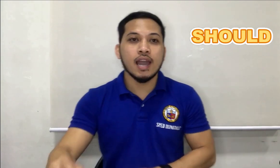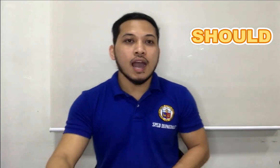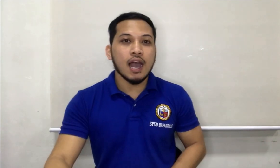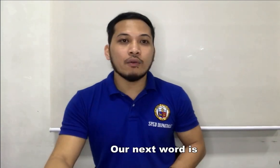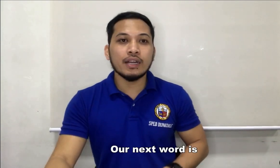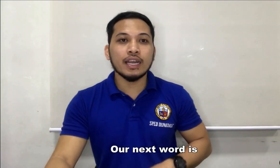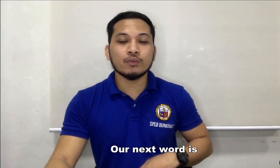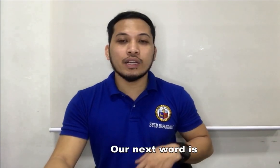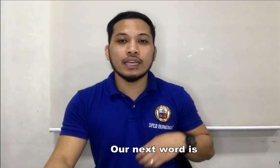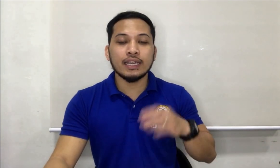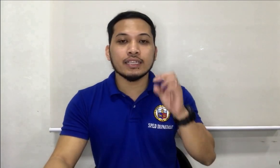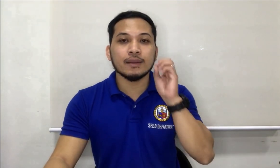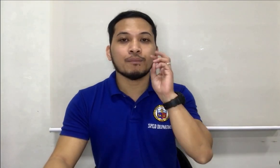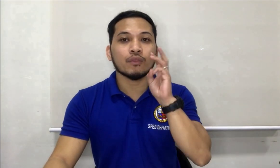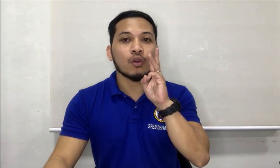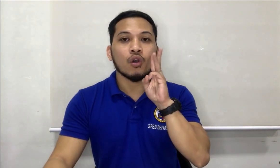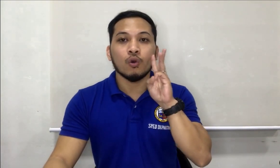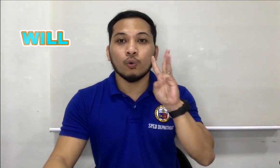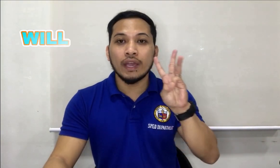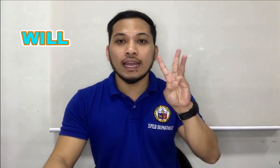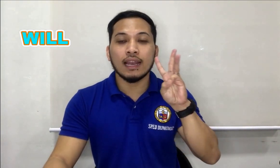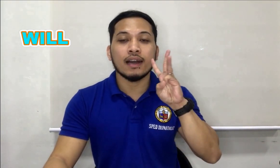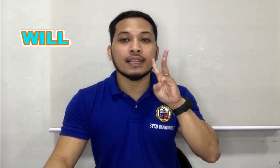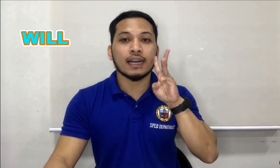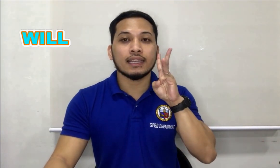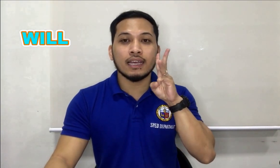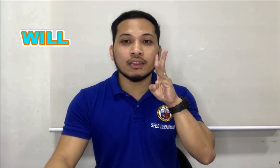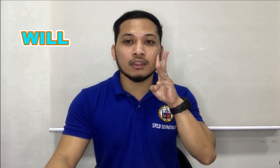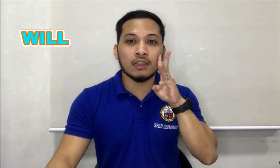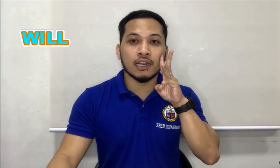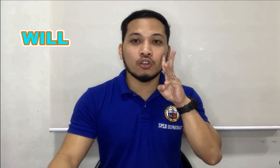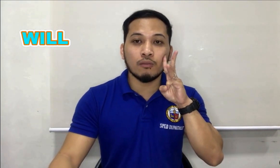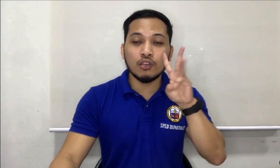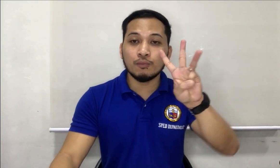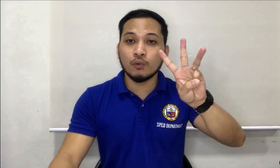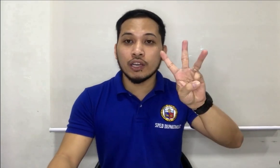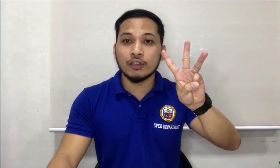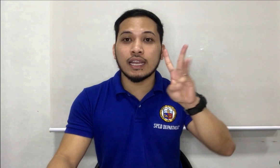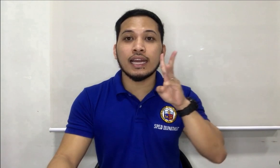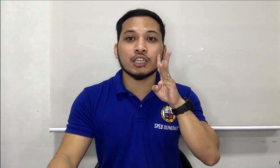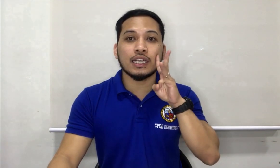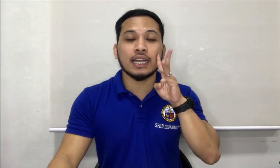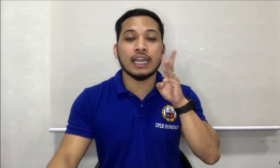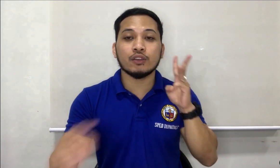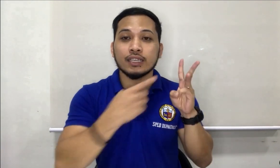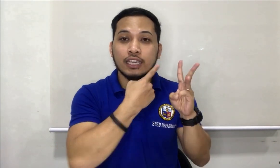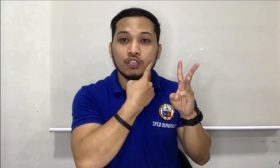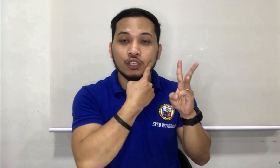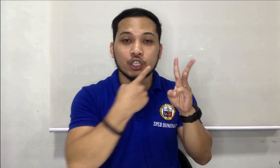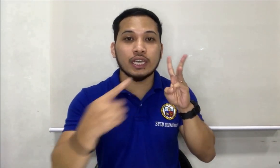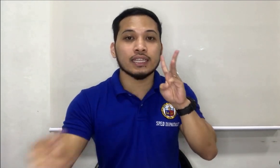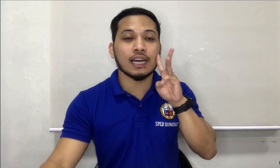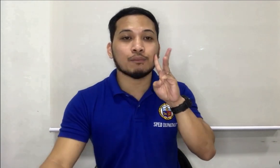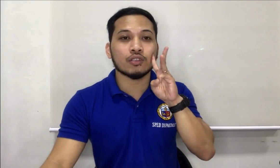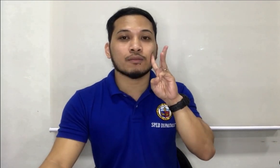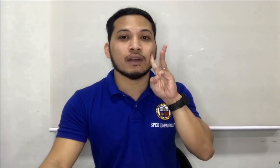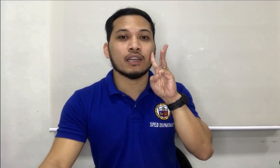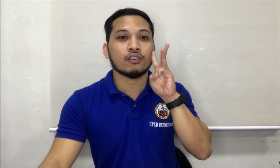Okay? Our next word is will. Naka W po kayo na letter, lagay nyo rin sa inyong cheek tapos